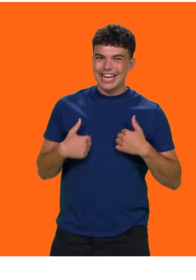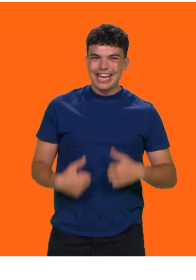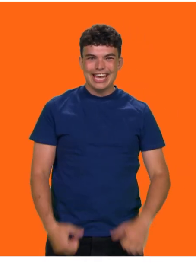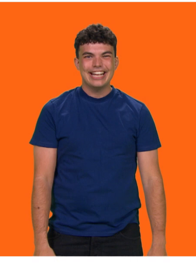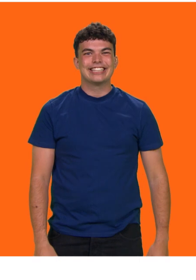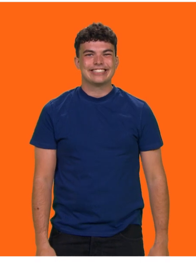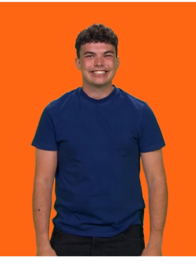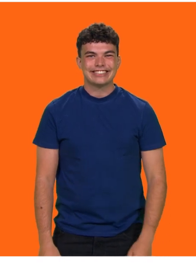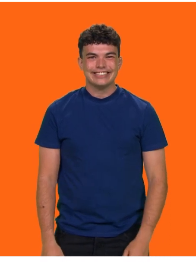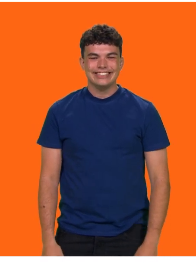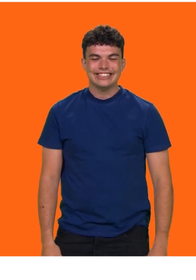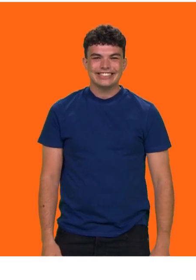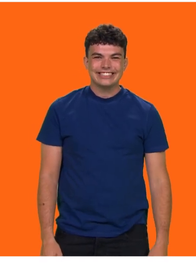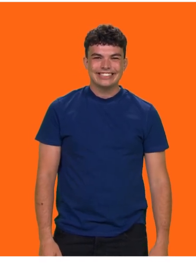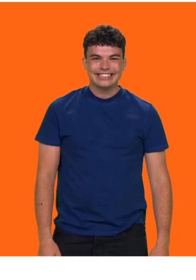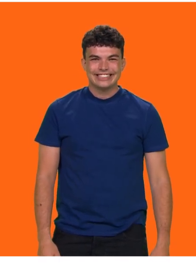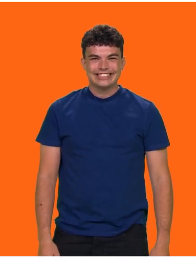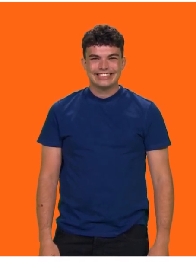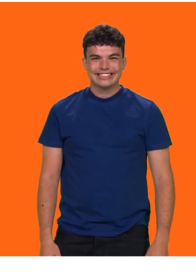yw sbri.